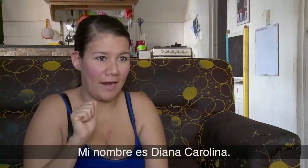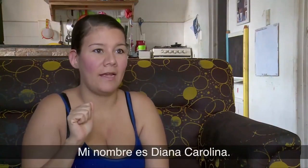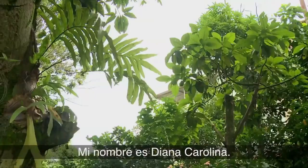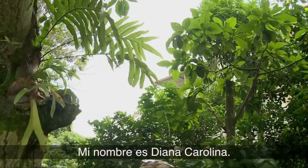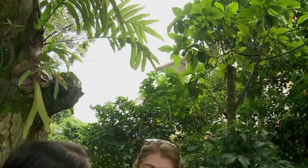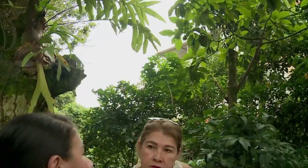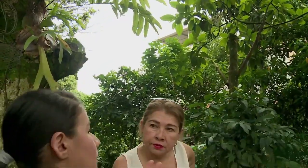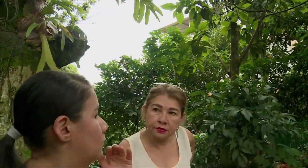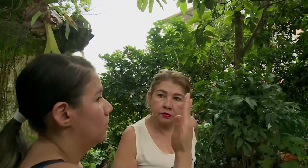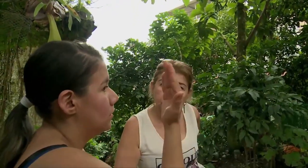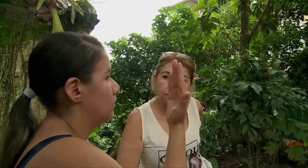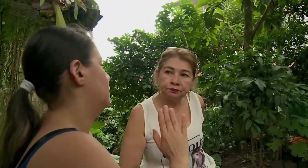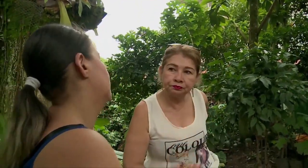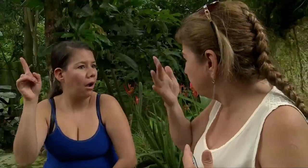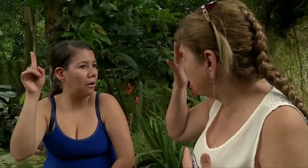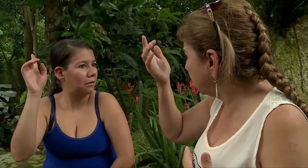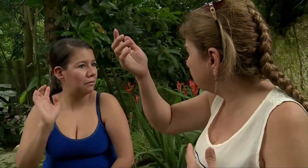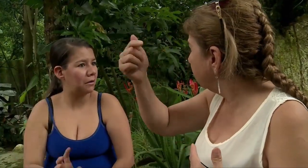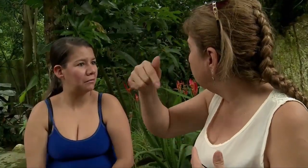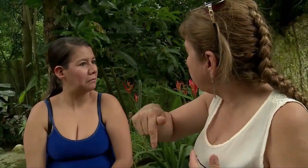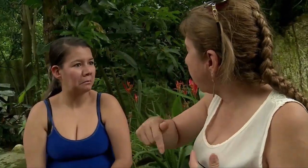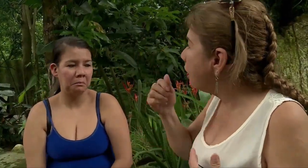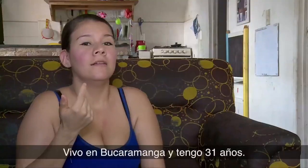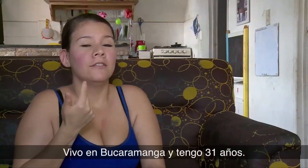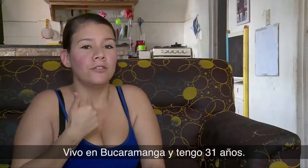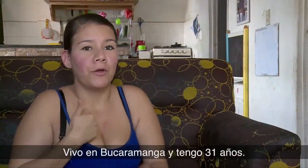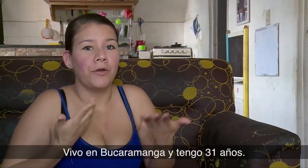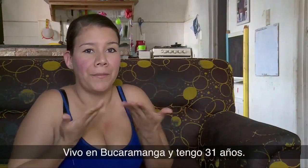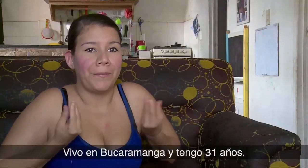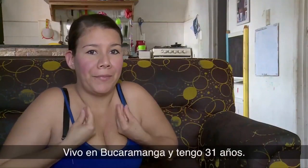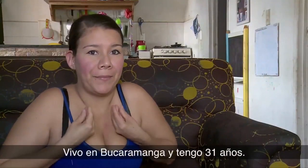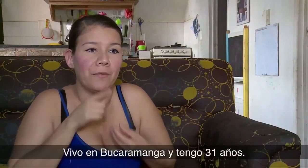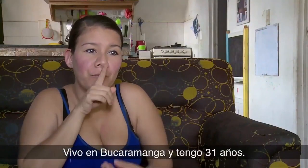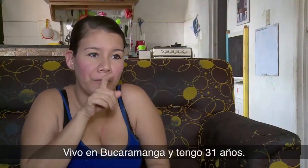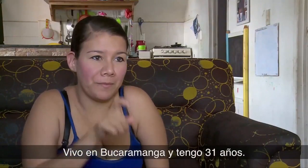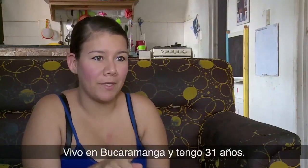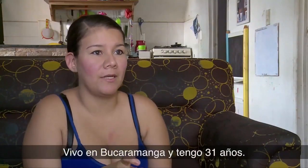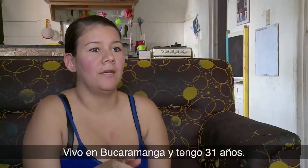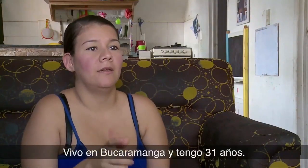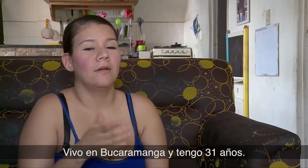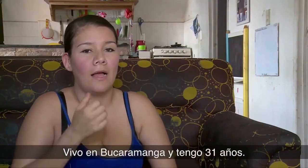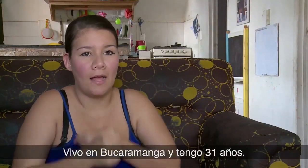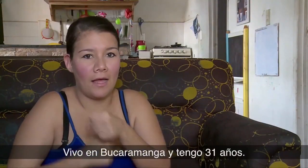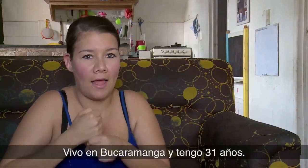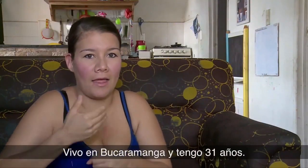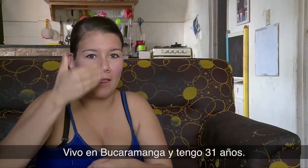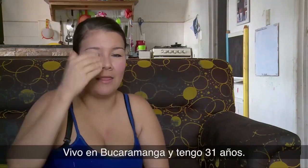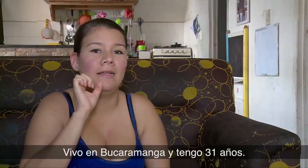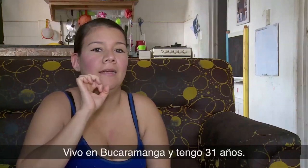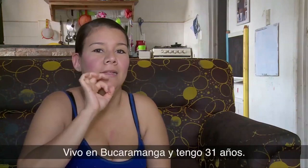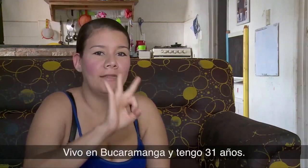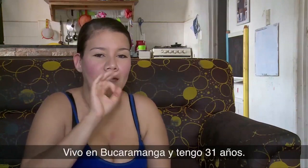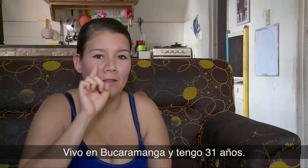vivo en Bucaramanga y tengo 31